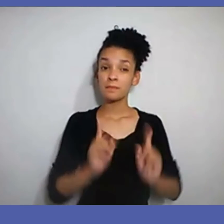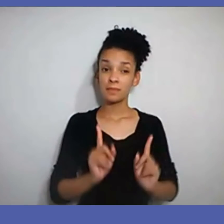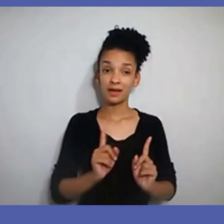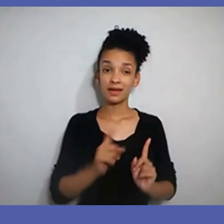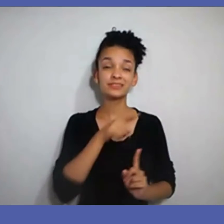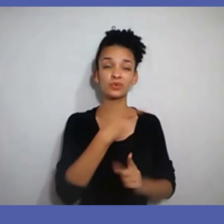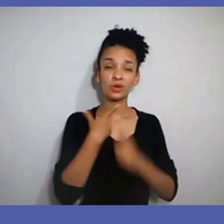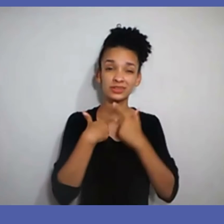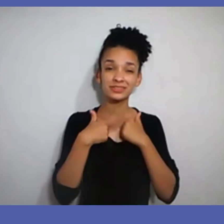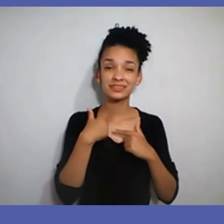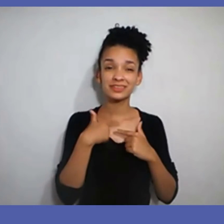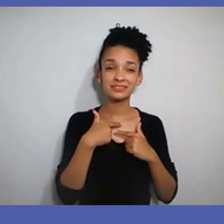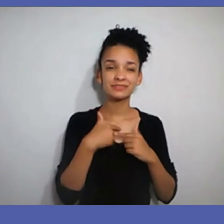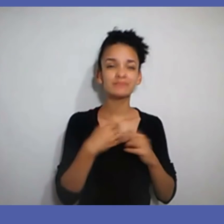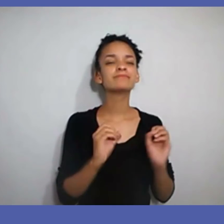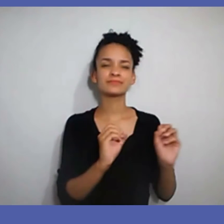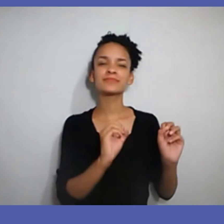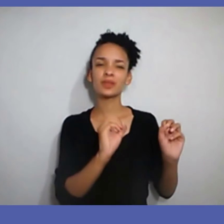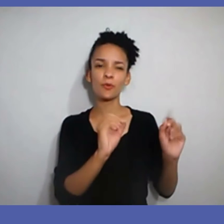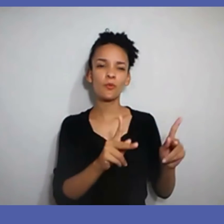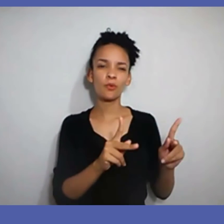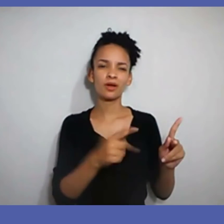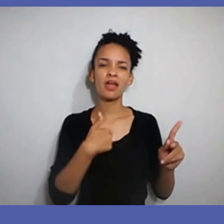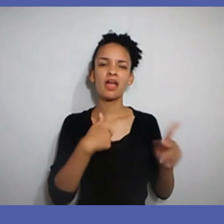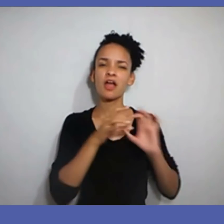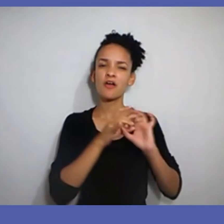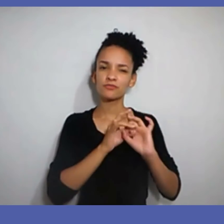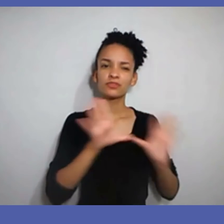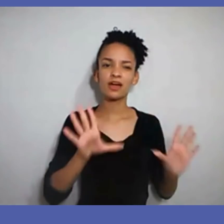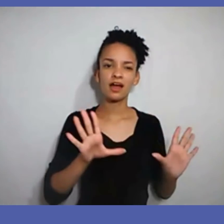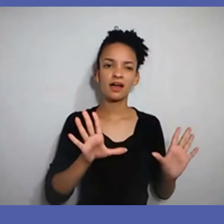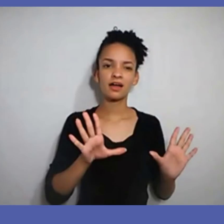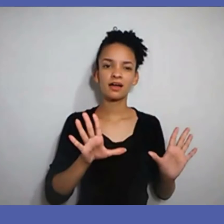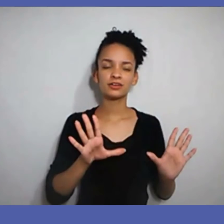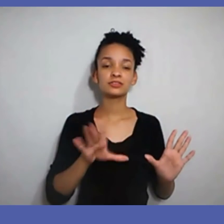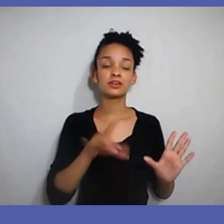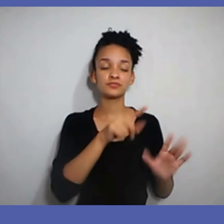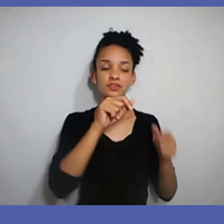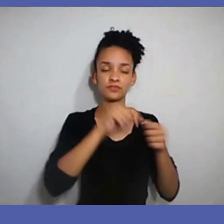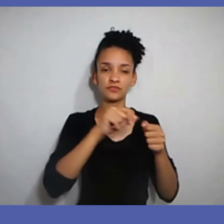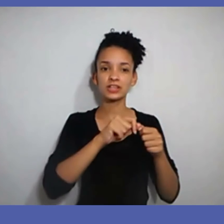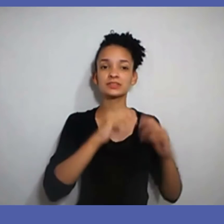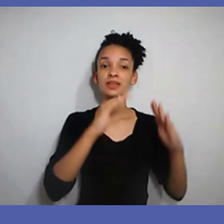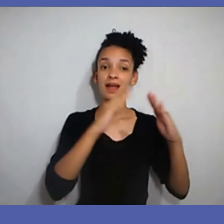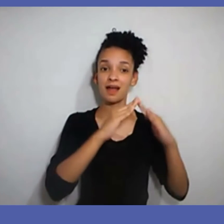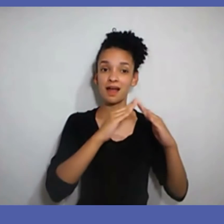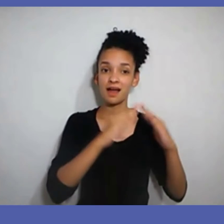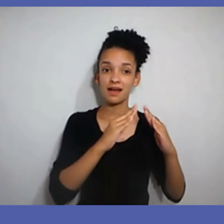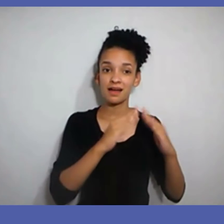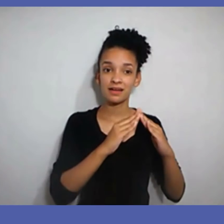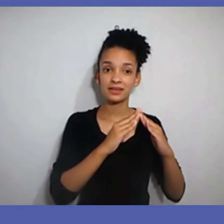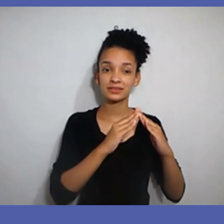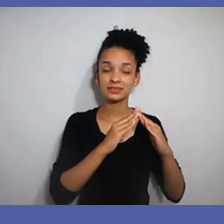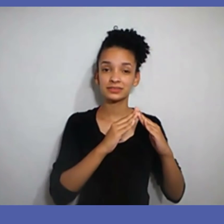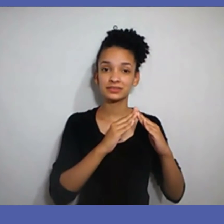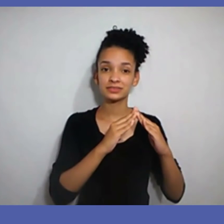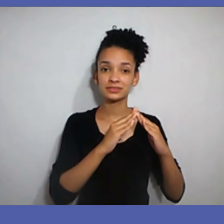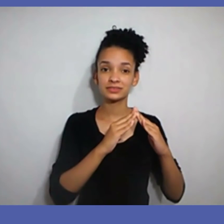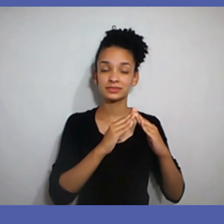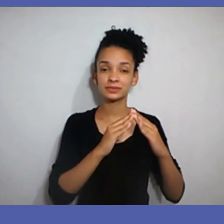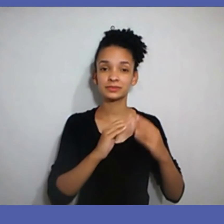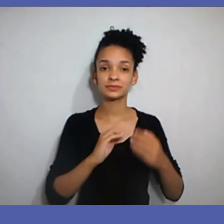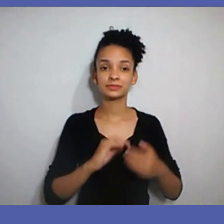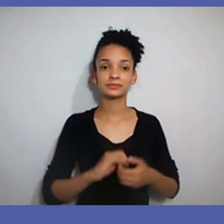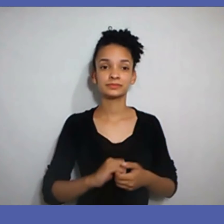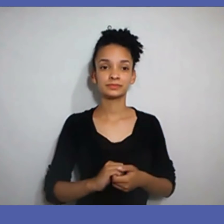seu, vou permitir que se faça uma casa em meu nome, mas não você, mas seu filho Salomão. E